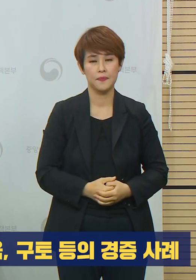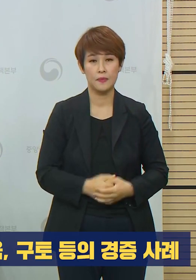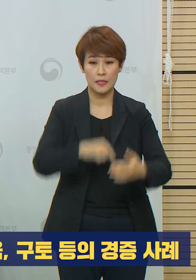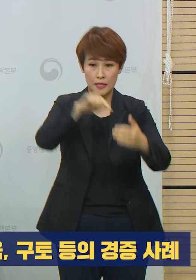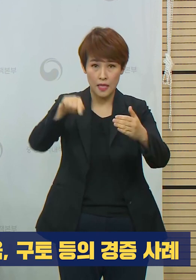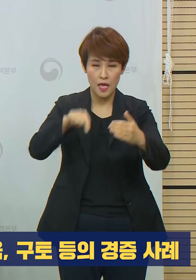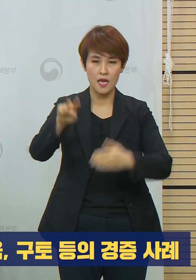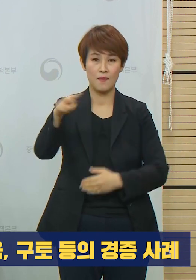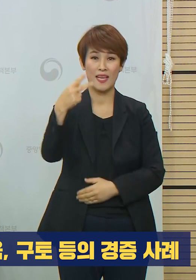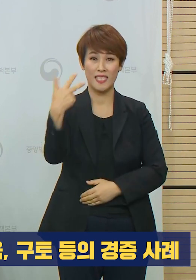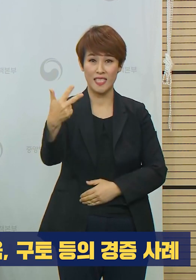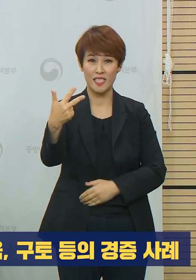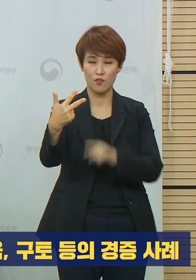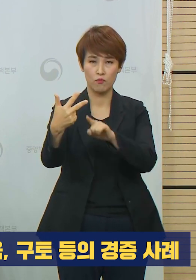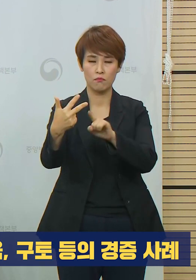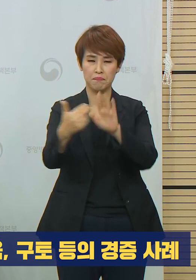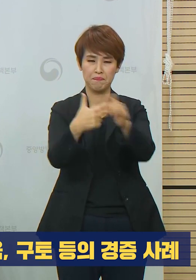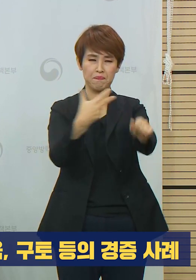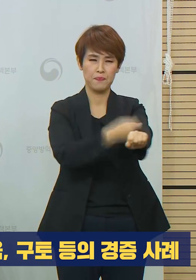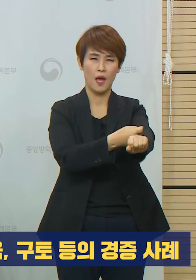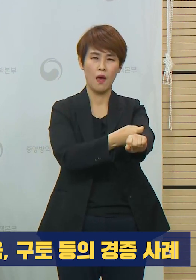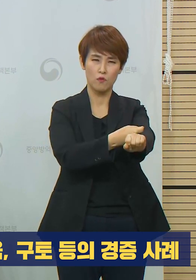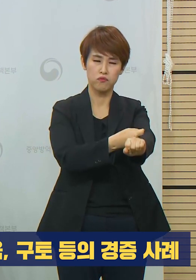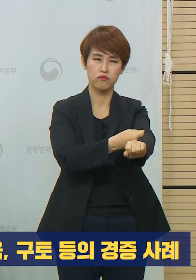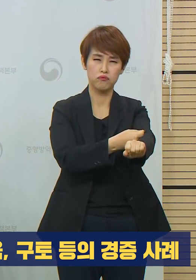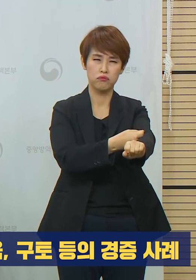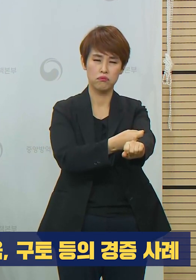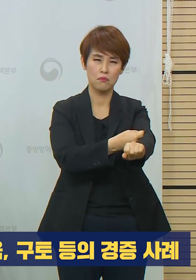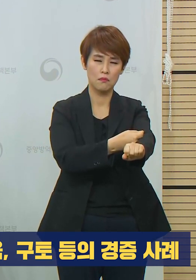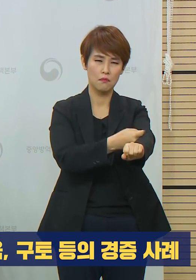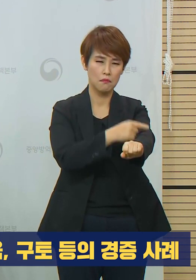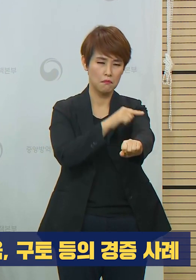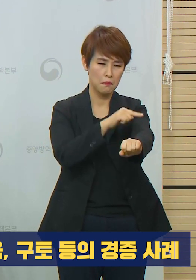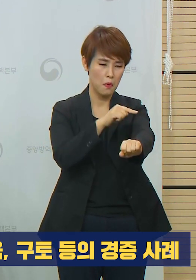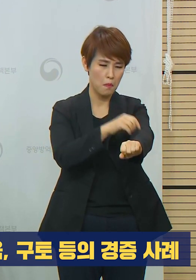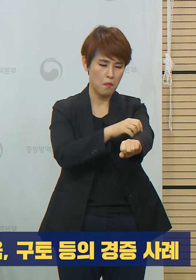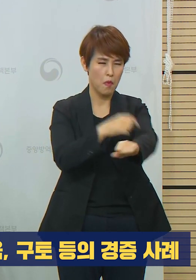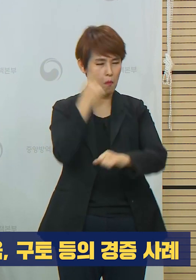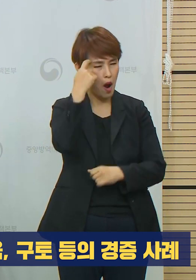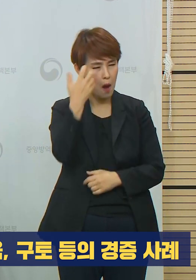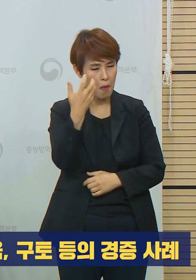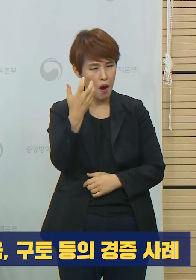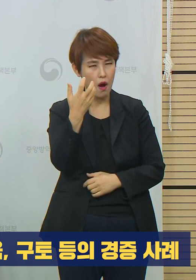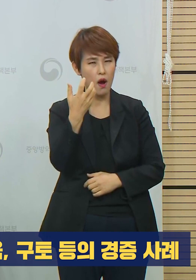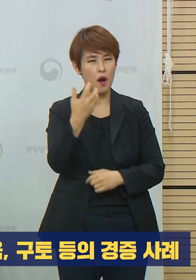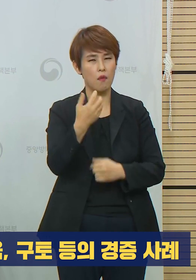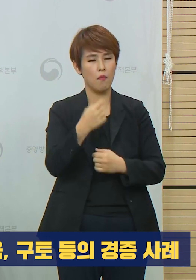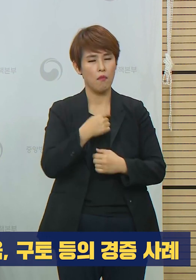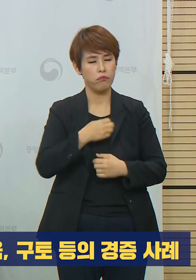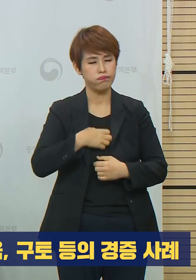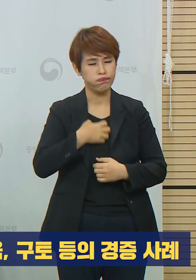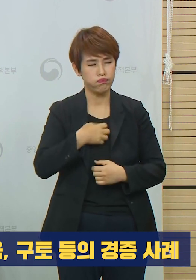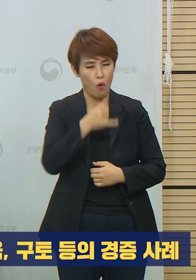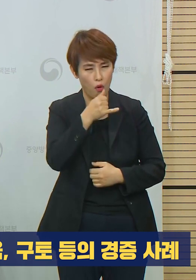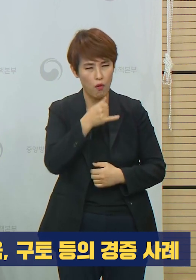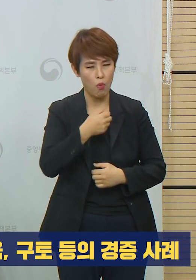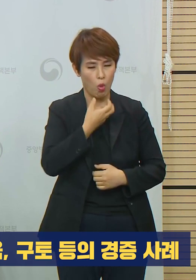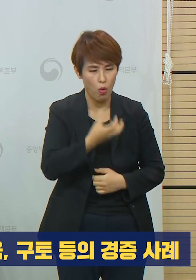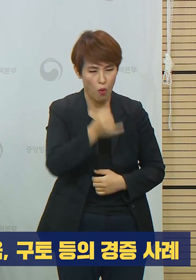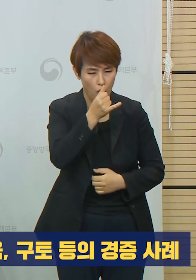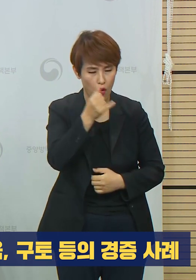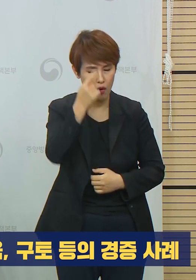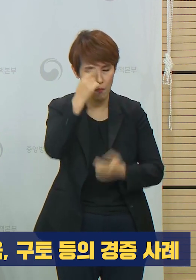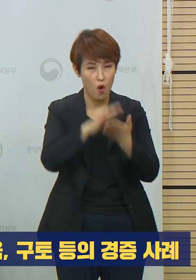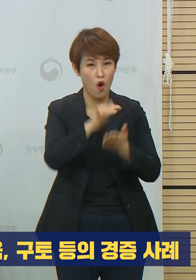중에 207건은 예방접종 후에 흔하게 나타날 수 있는 두통, 발열, 메스꺼움, 구토 등의